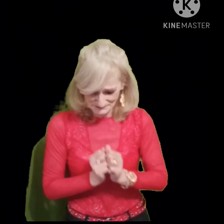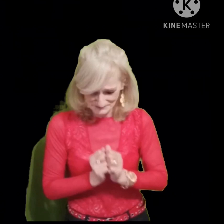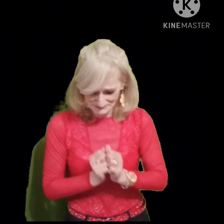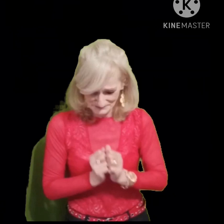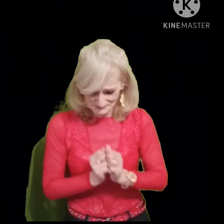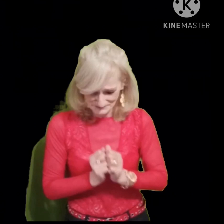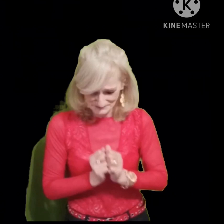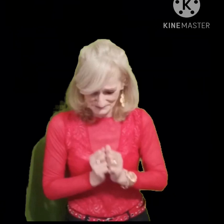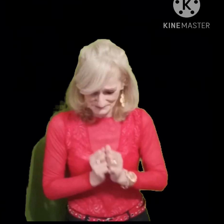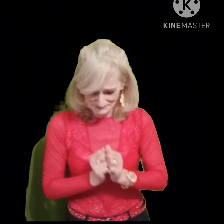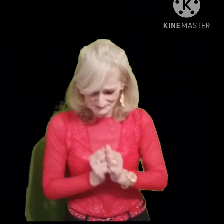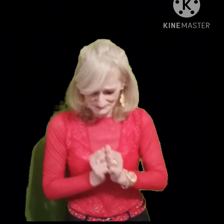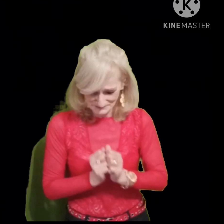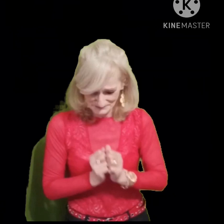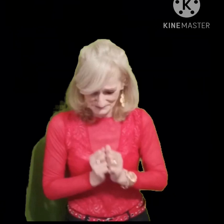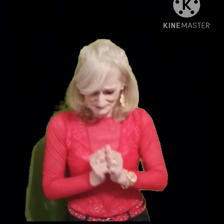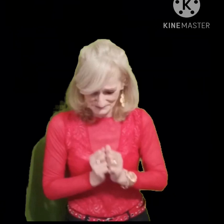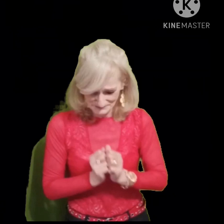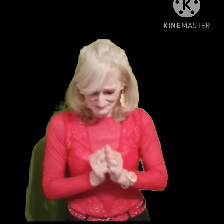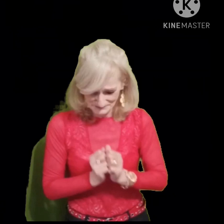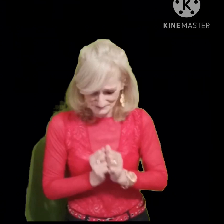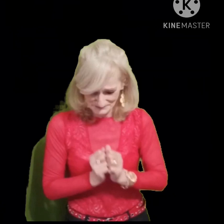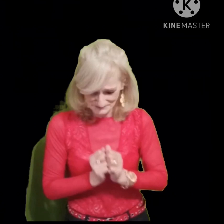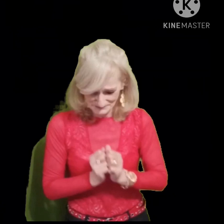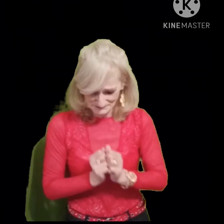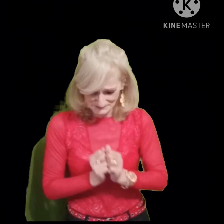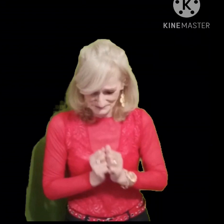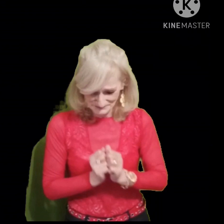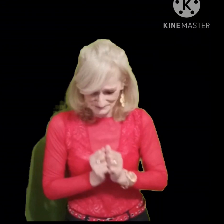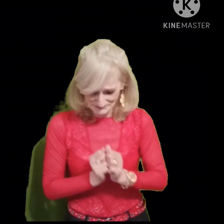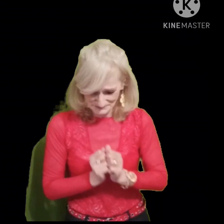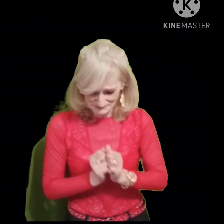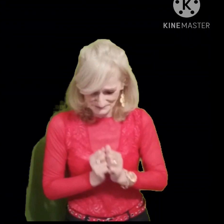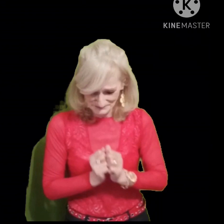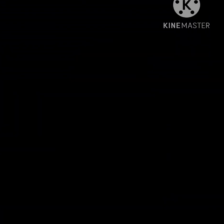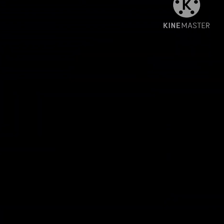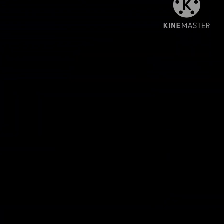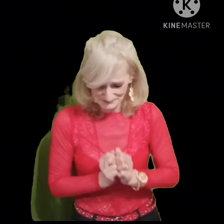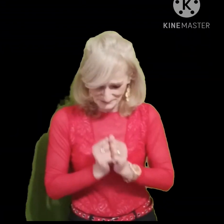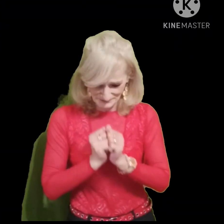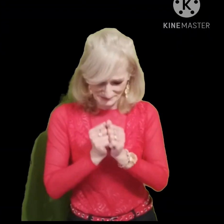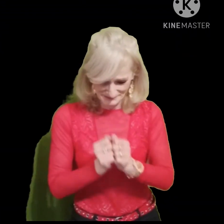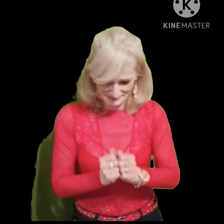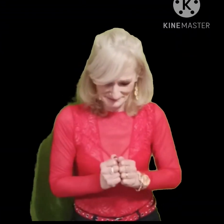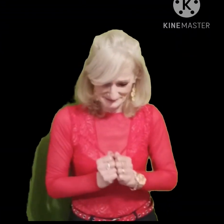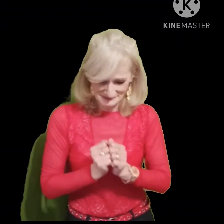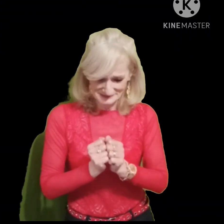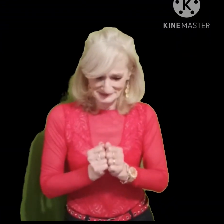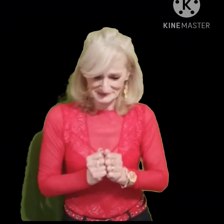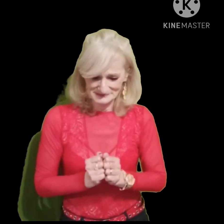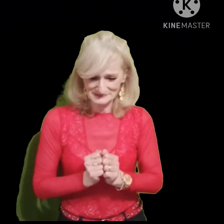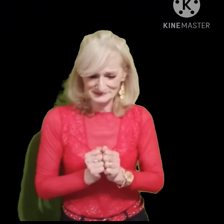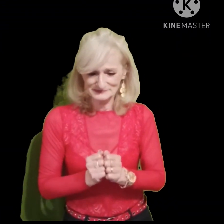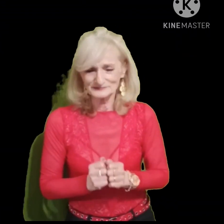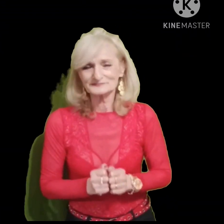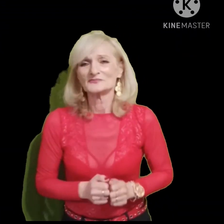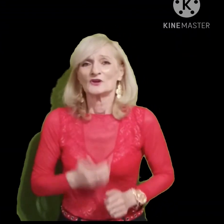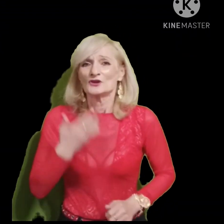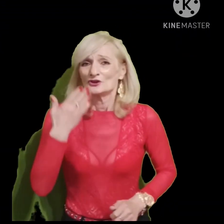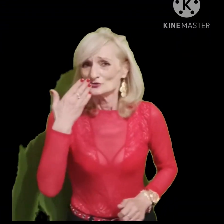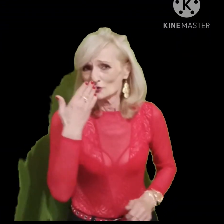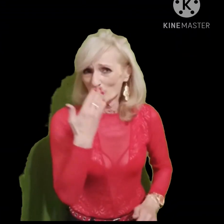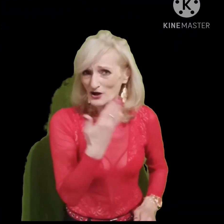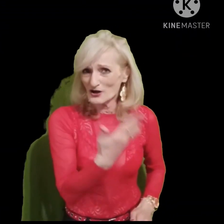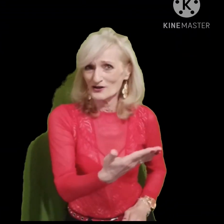کردی جوابم کردی باران سد و من با غم تو دست